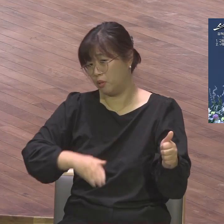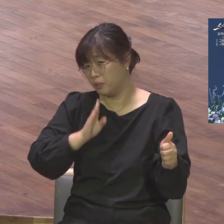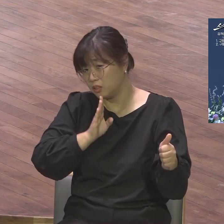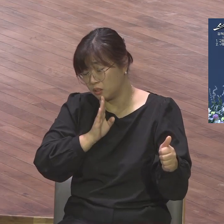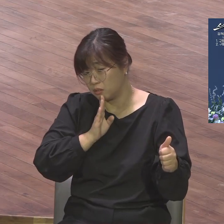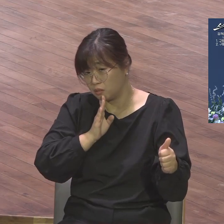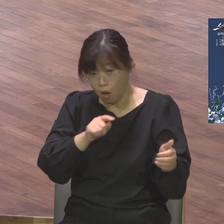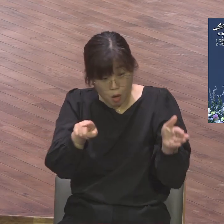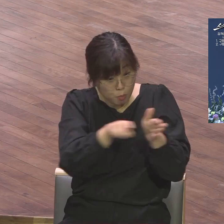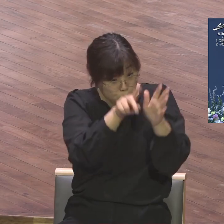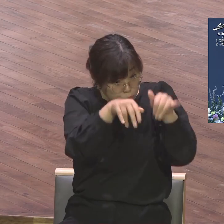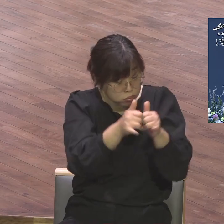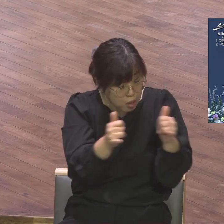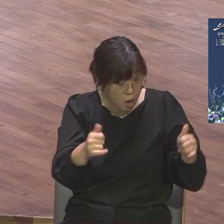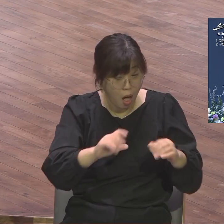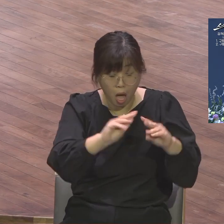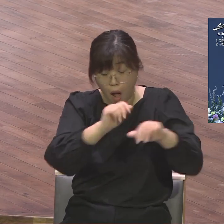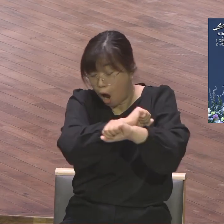시간에도. 그래서